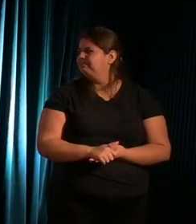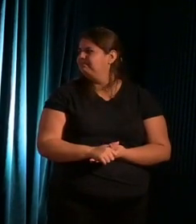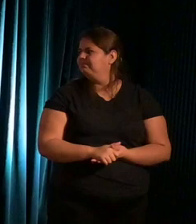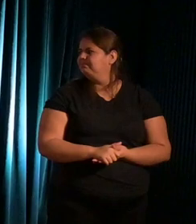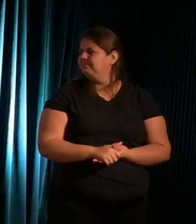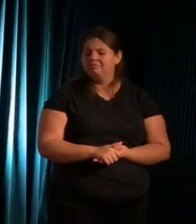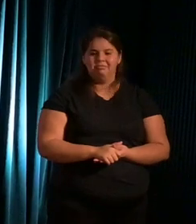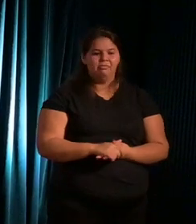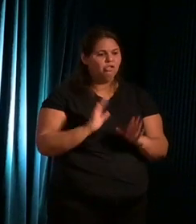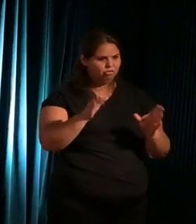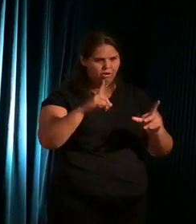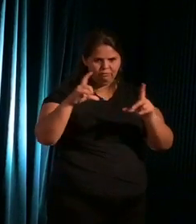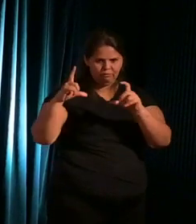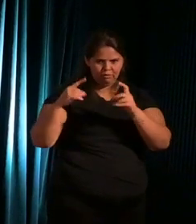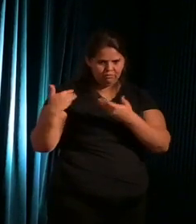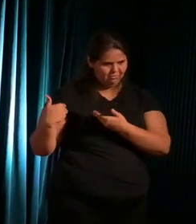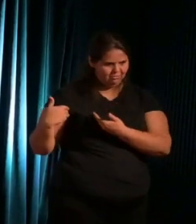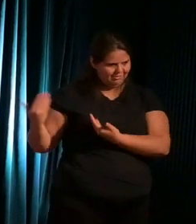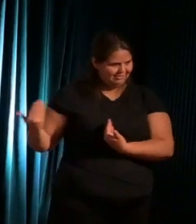Ele já